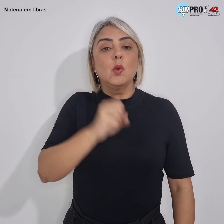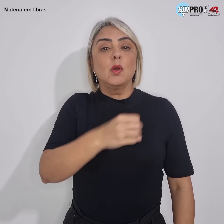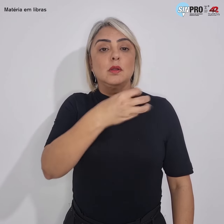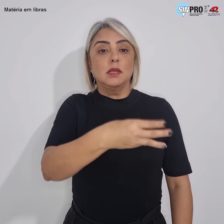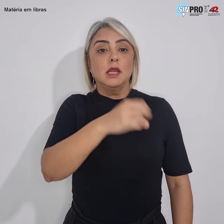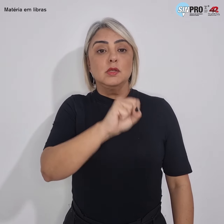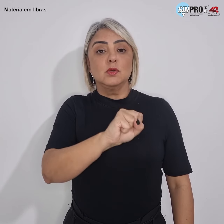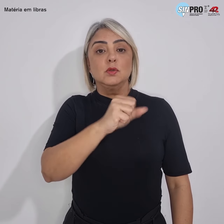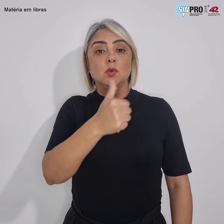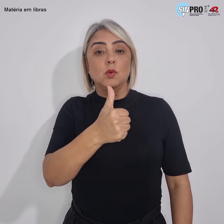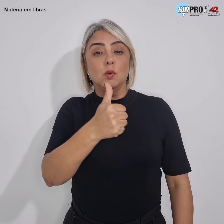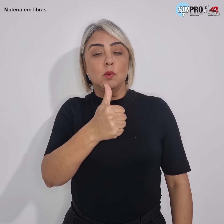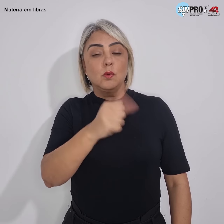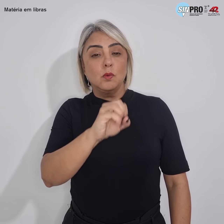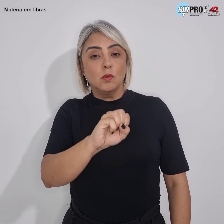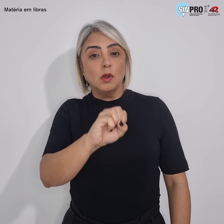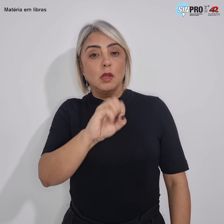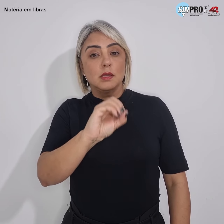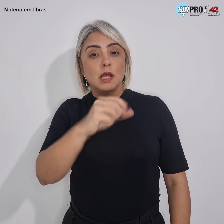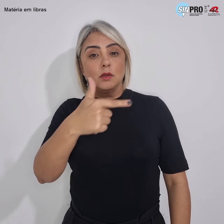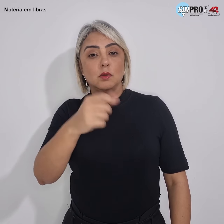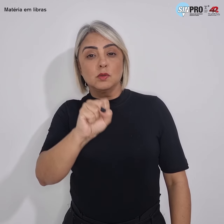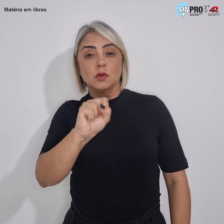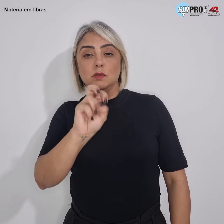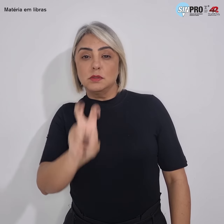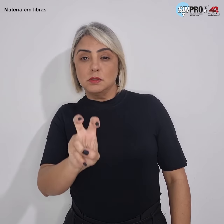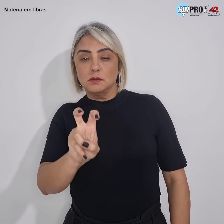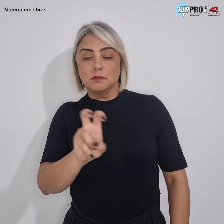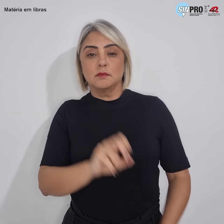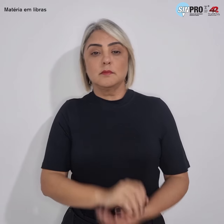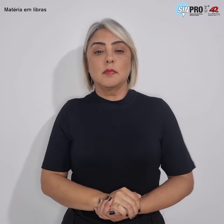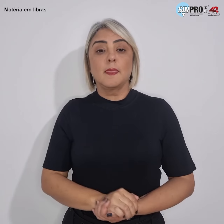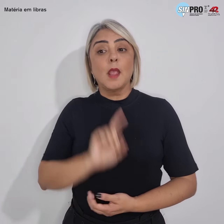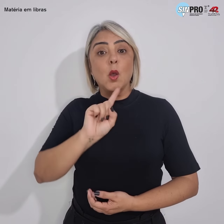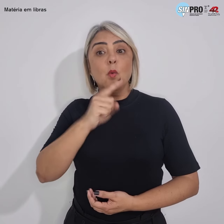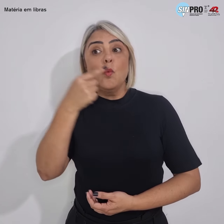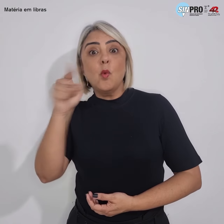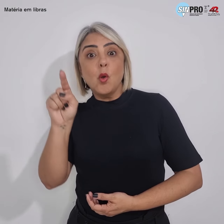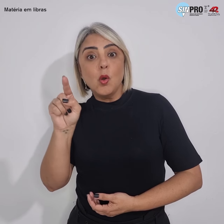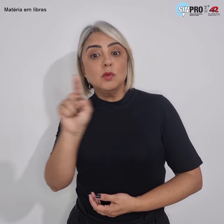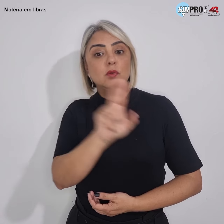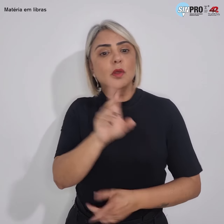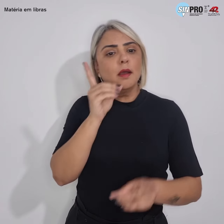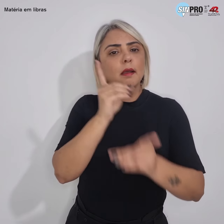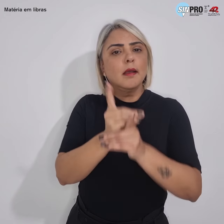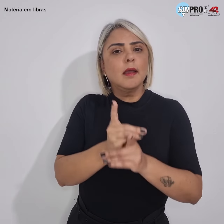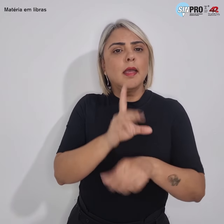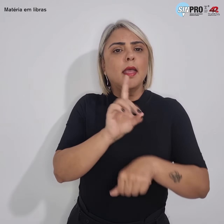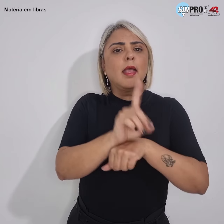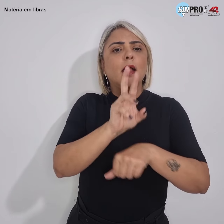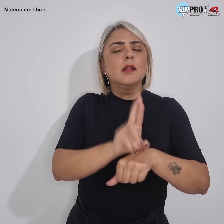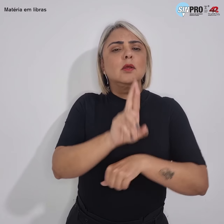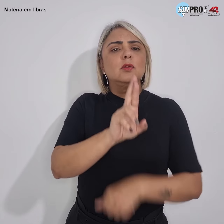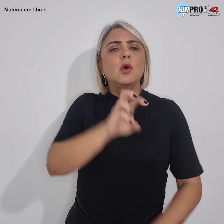31810285. Um terceiro nome identificado é Dr. Marcelo